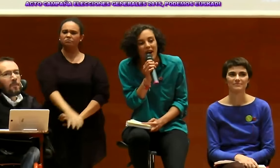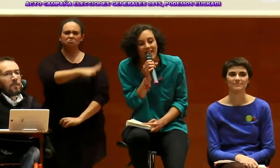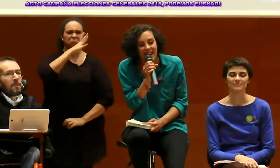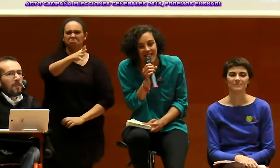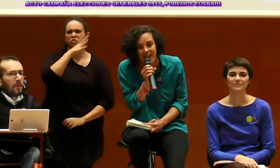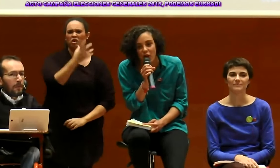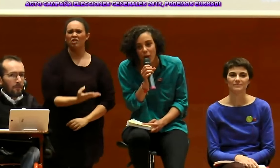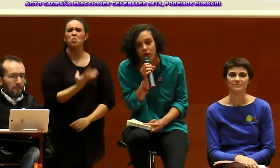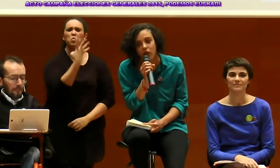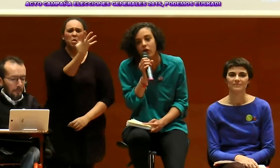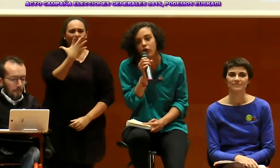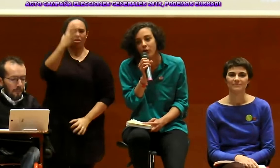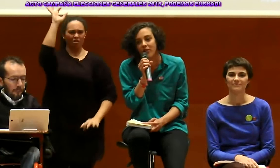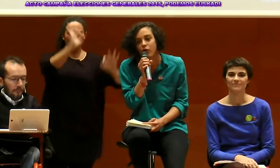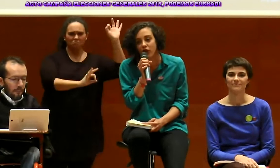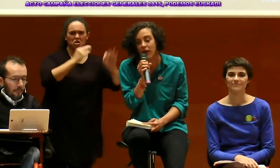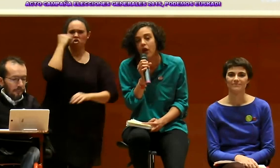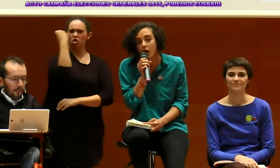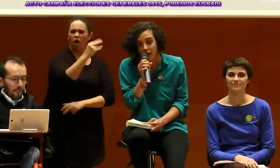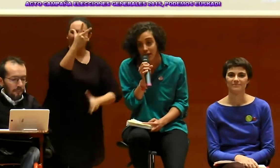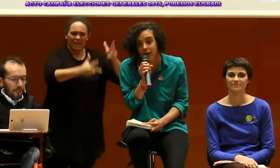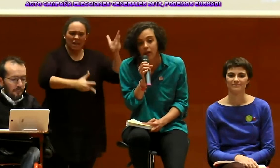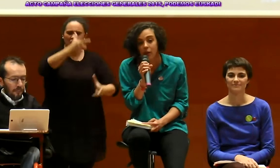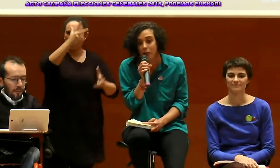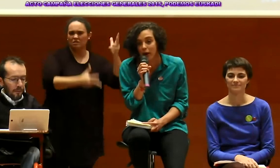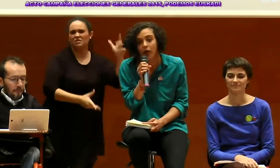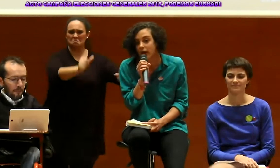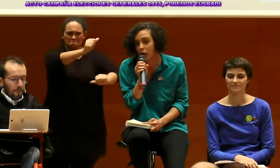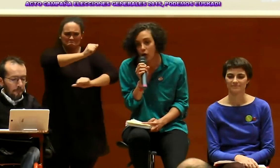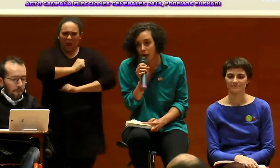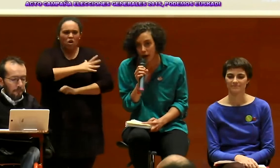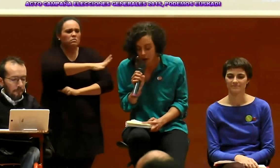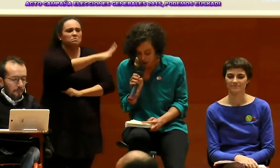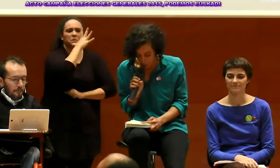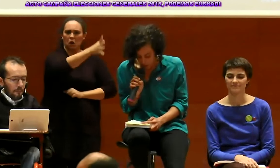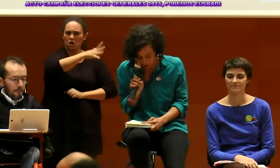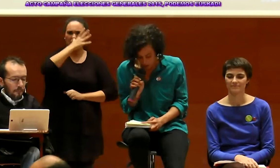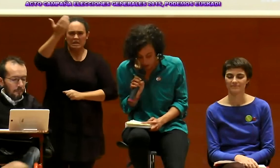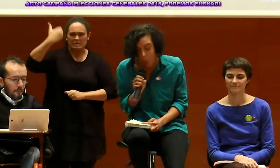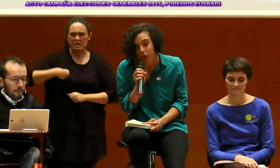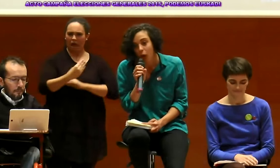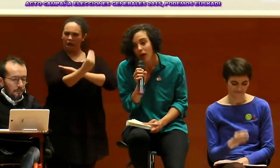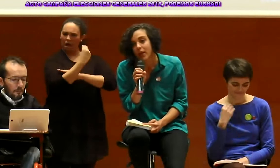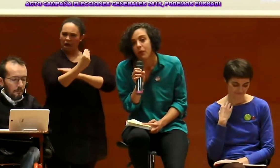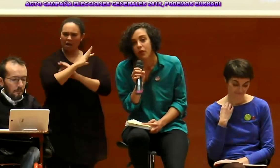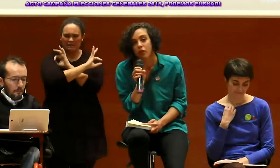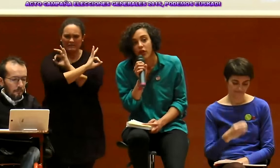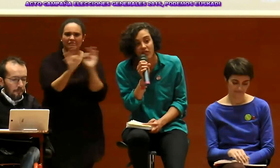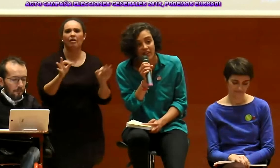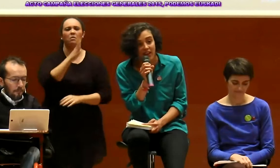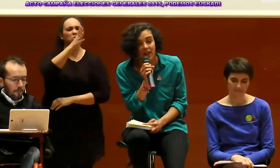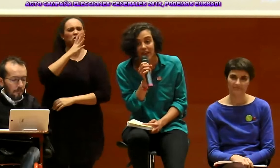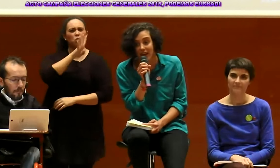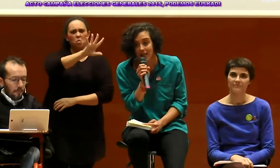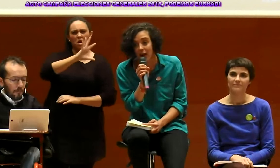Un 45% de los jóvenes en Euskadi están en paro y ya no cobran ninguna ayuda. ¿Por qué un 40% de los